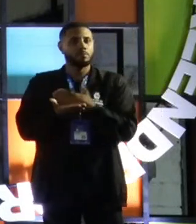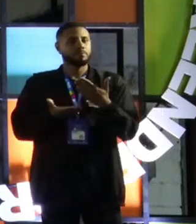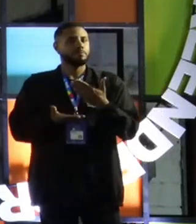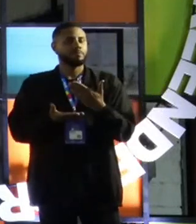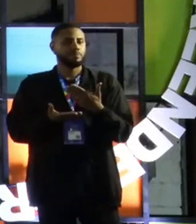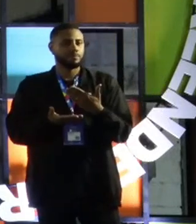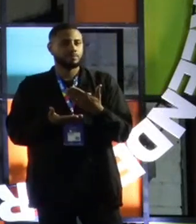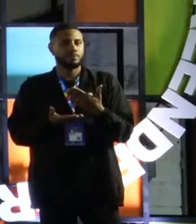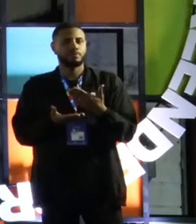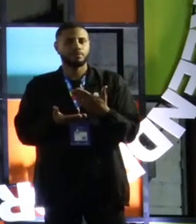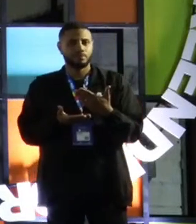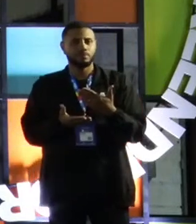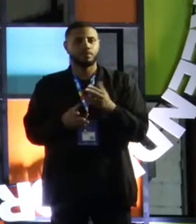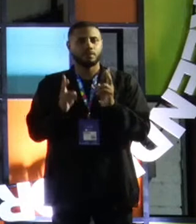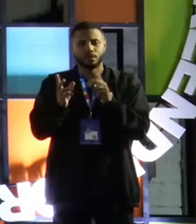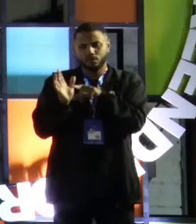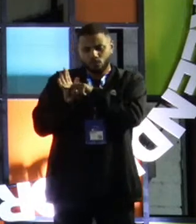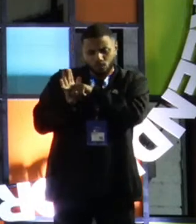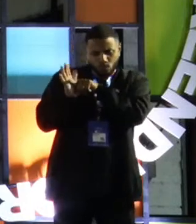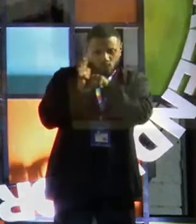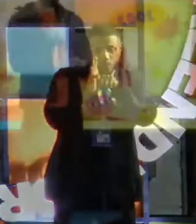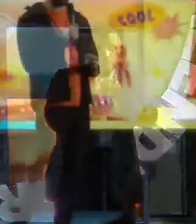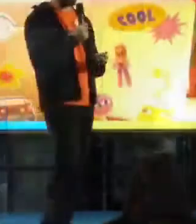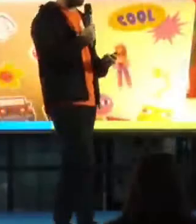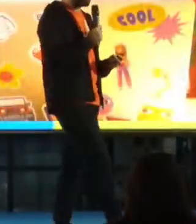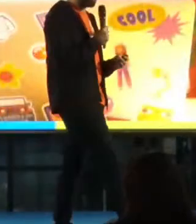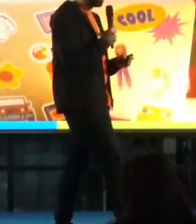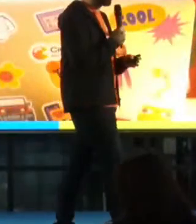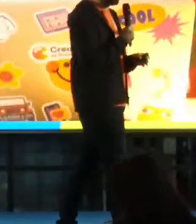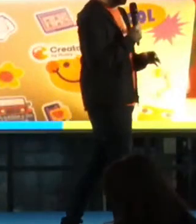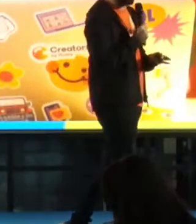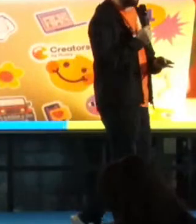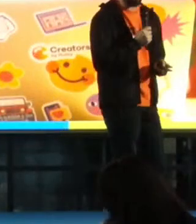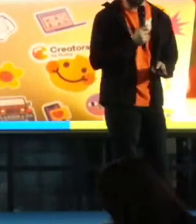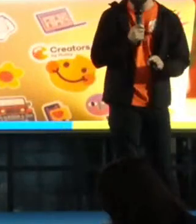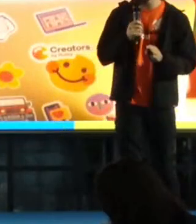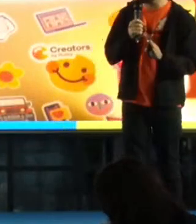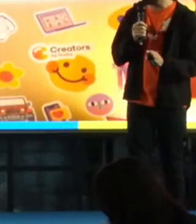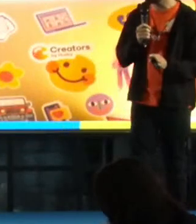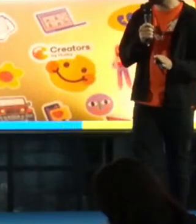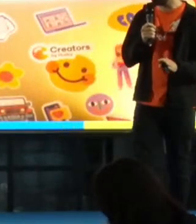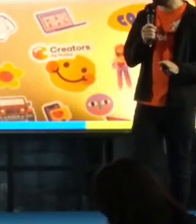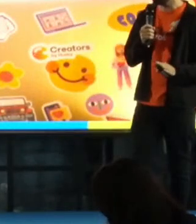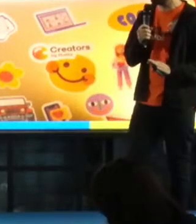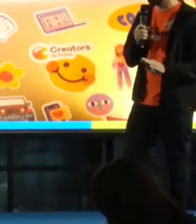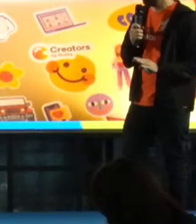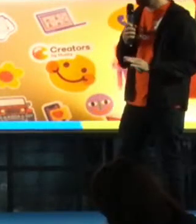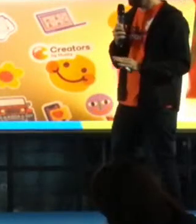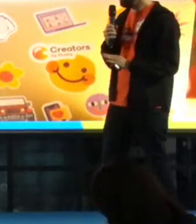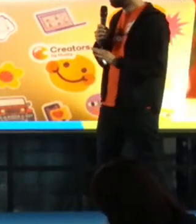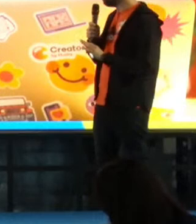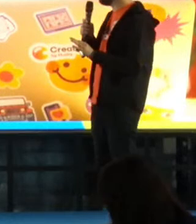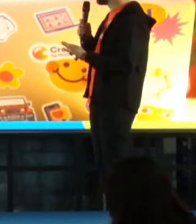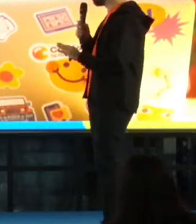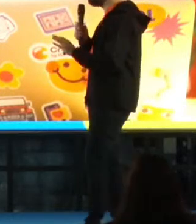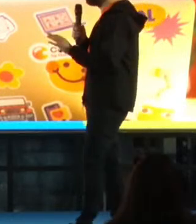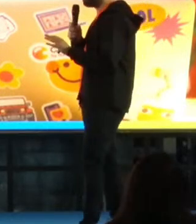a ir atrás de criadores de conteúdo, aqueles criadores de conteúdo que conversam com o teu produto